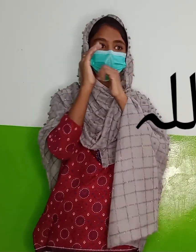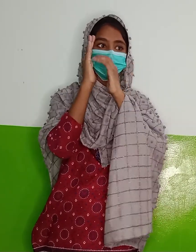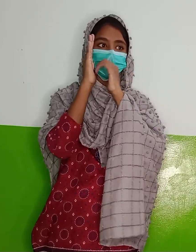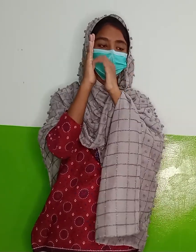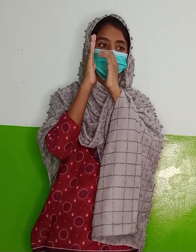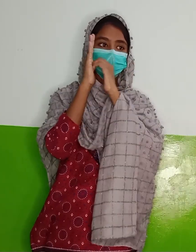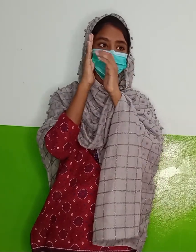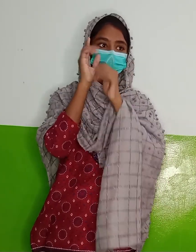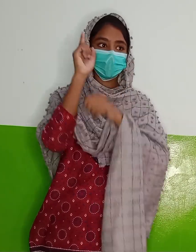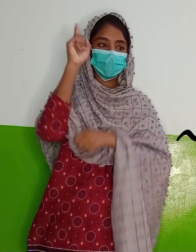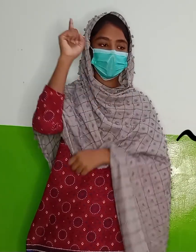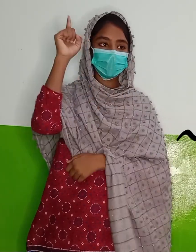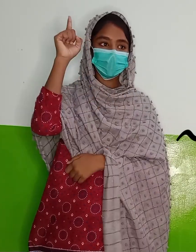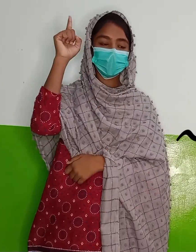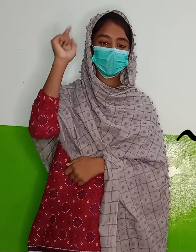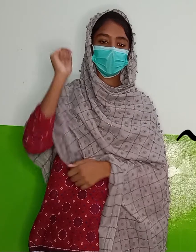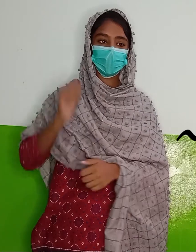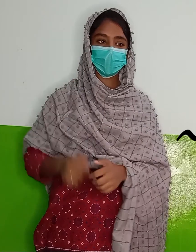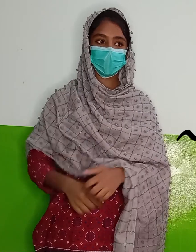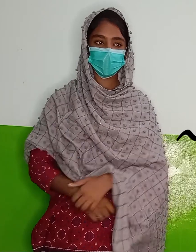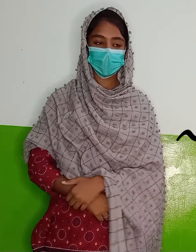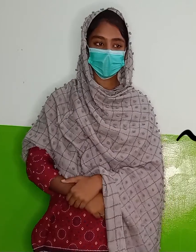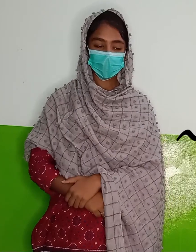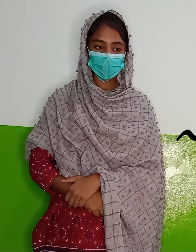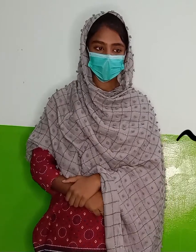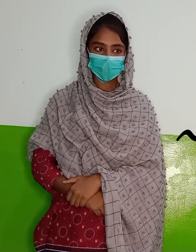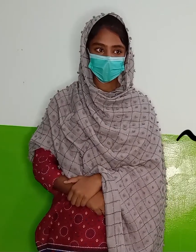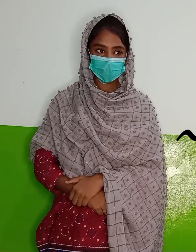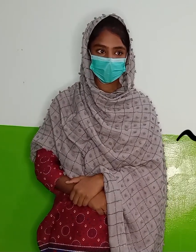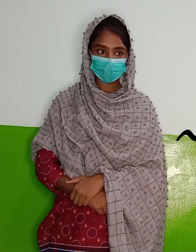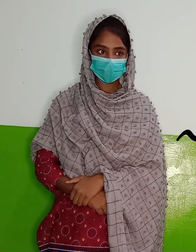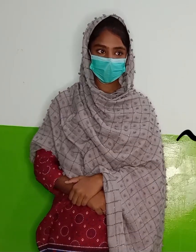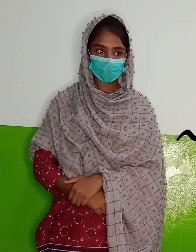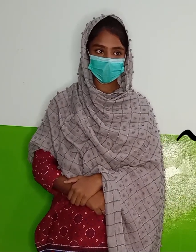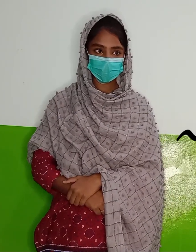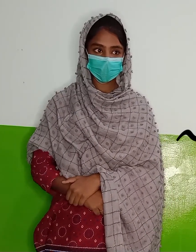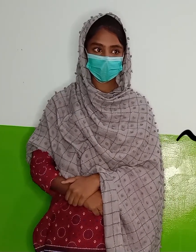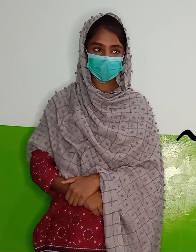استغفر اللہ. ٹھیک ہے. اس کے بعد ہے جی